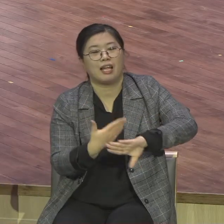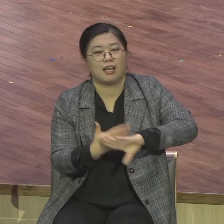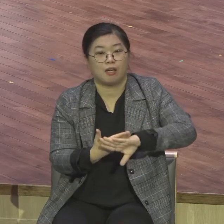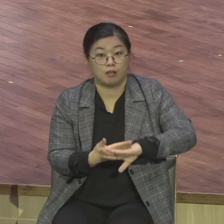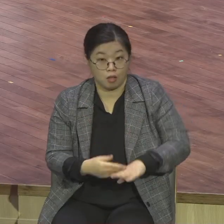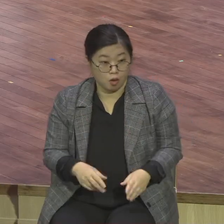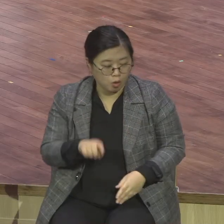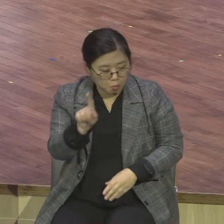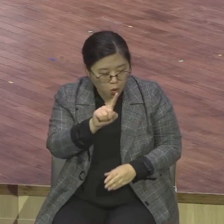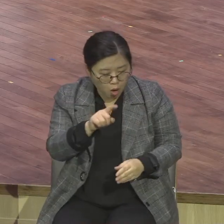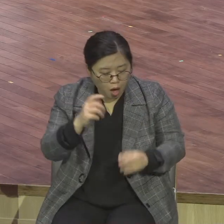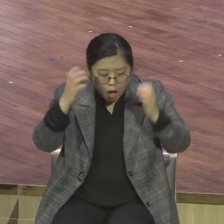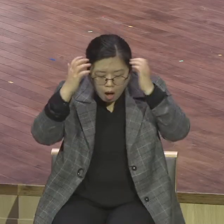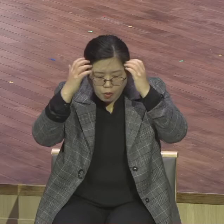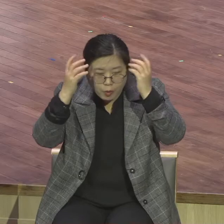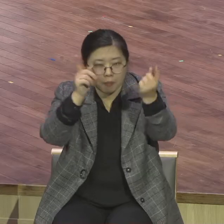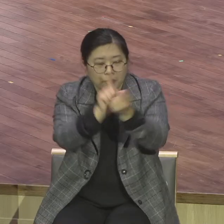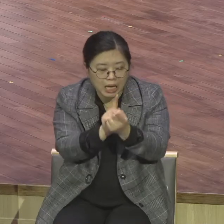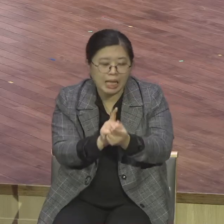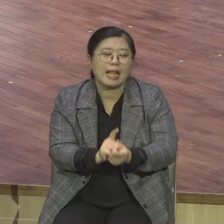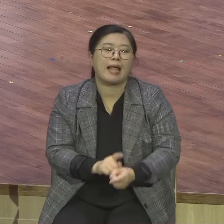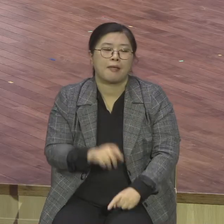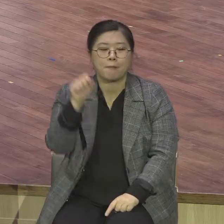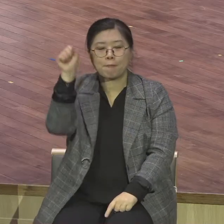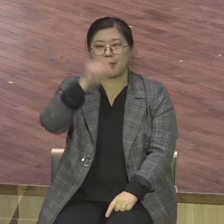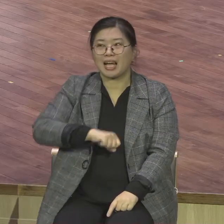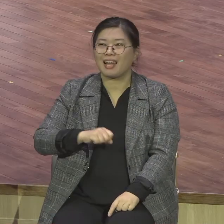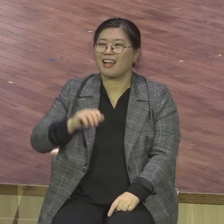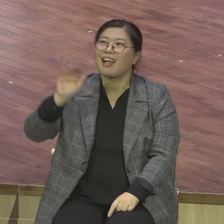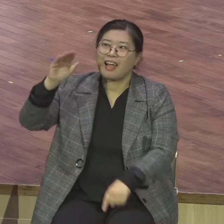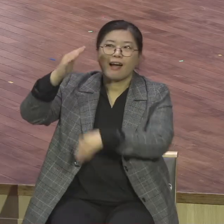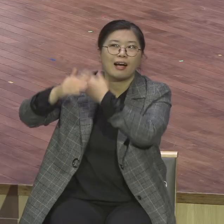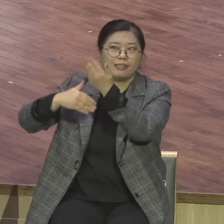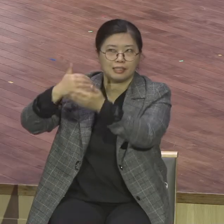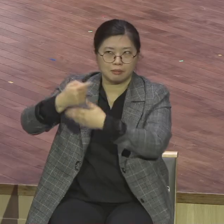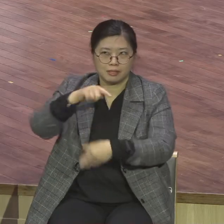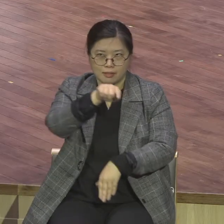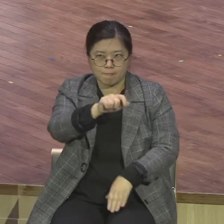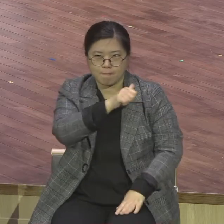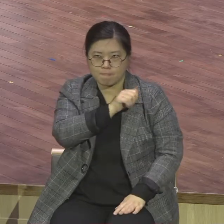그릇으로 사용하실 것이다. 그리고 사람 반응 보지 말고